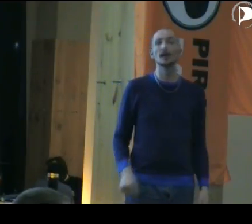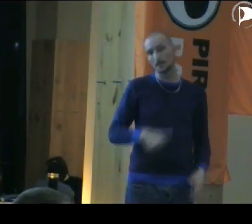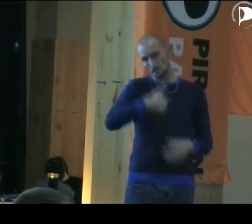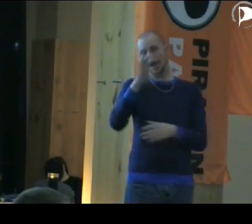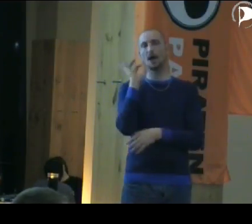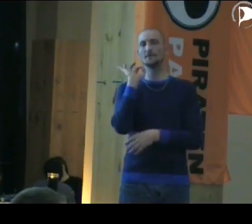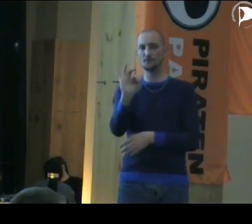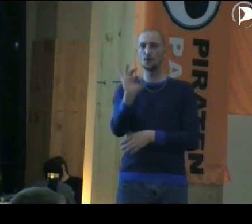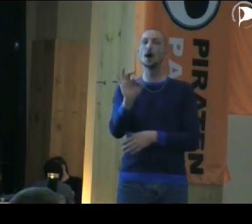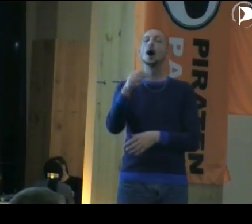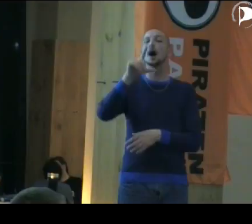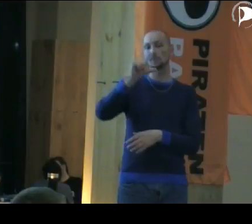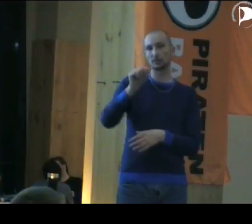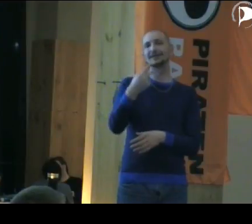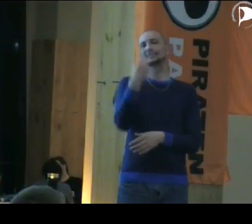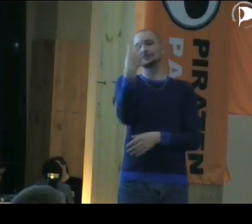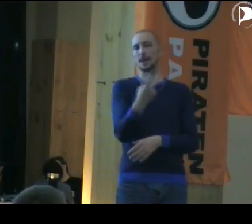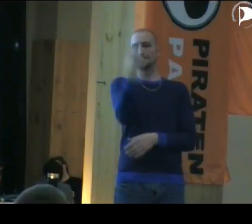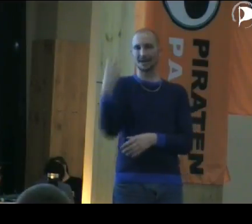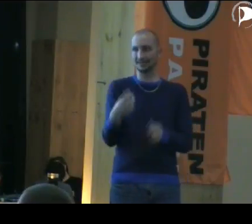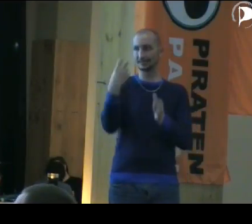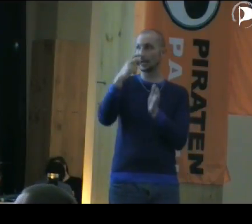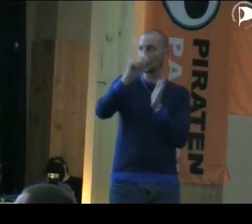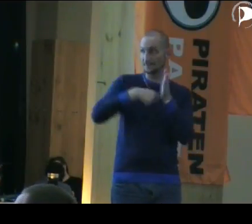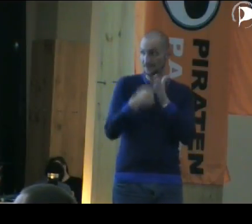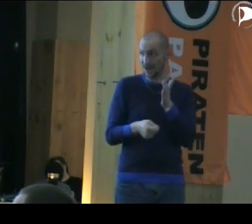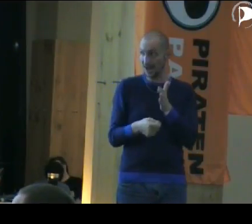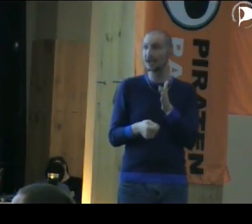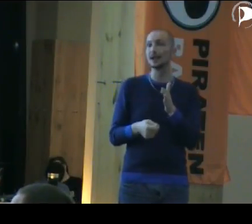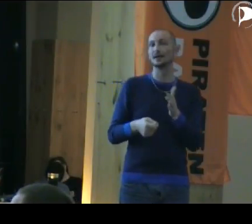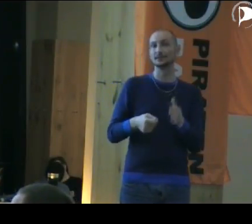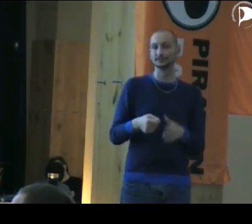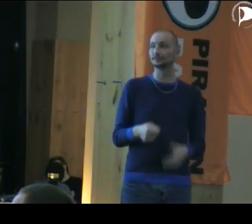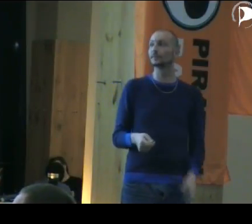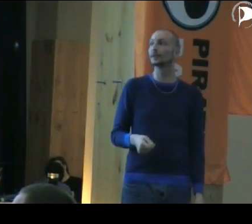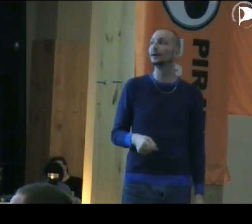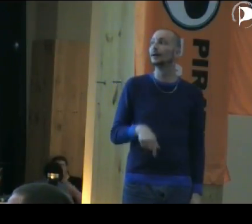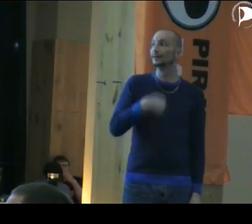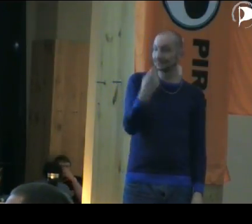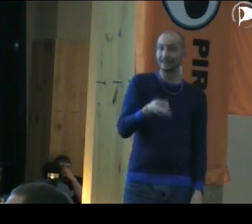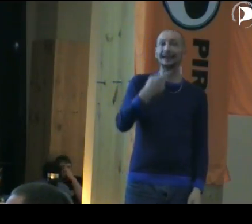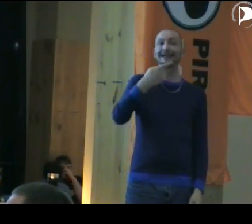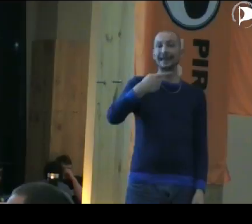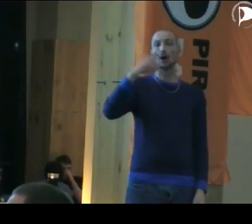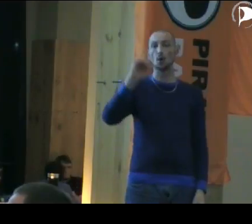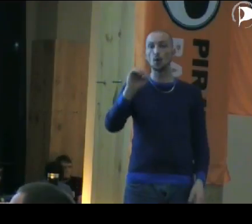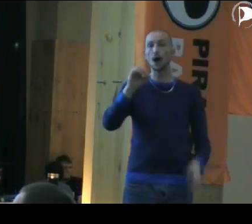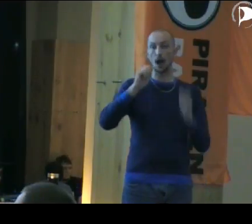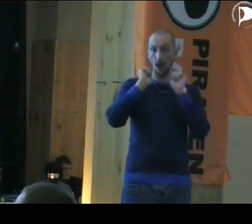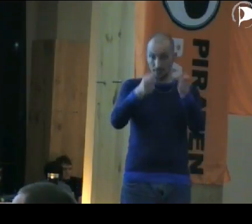die mehrheit ist dafür dass und zwei beisitzer wählen also werden wir zwar wählen dann haben wir einen plan auch änderungen der